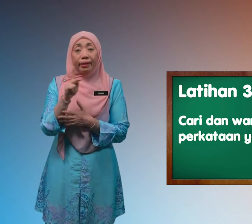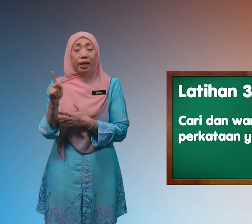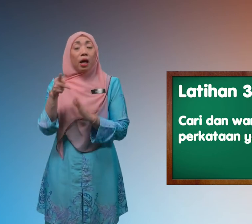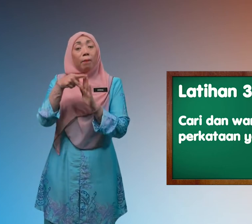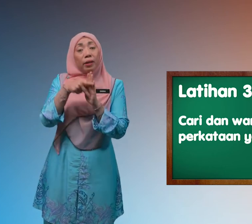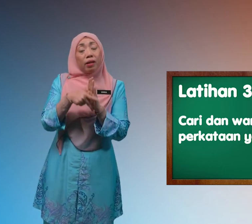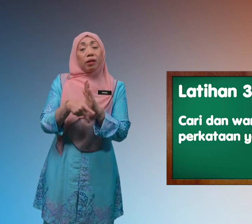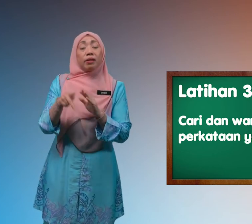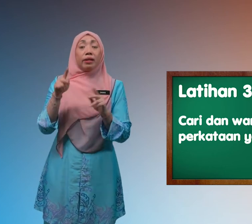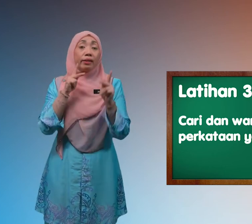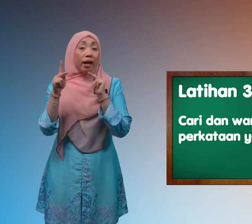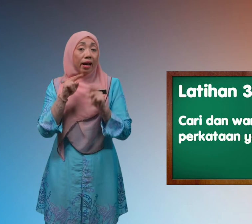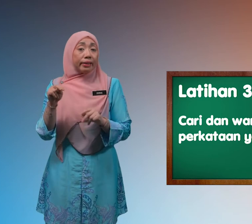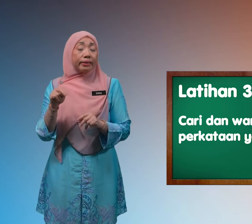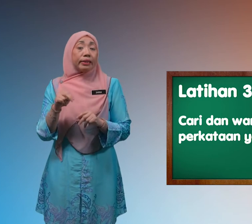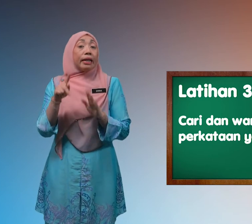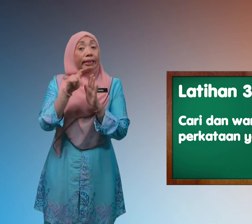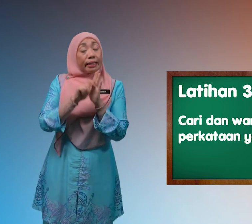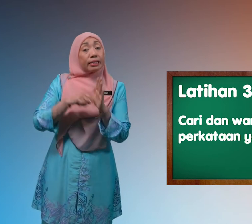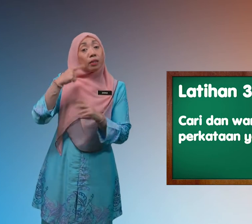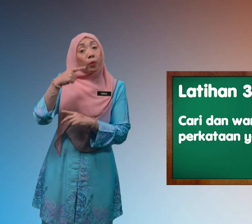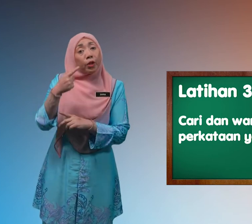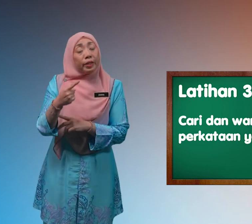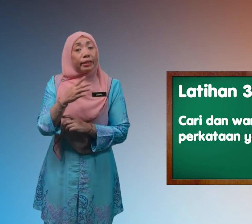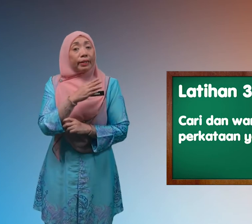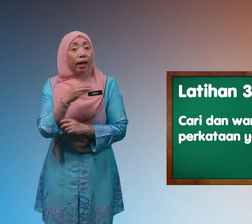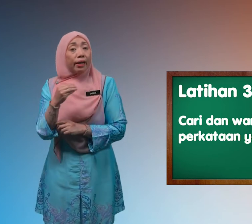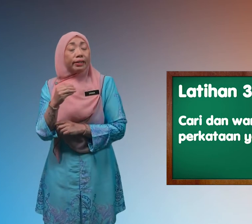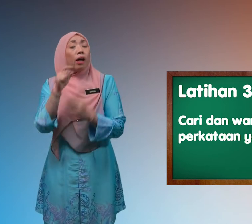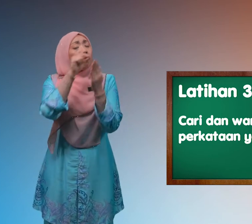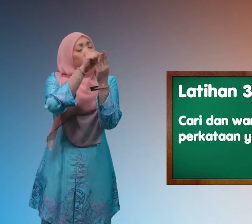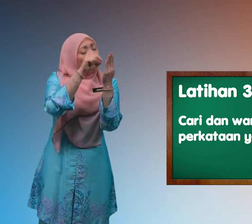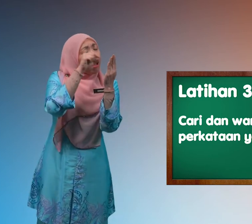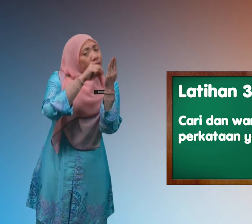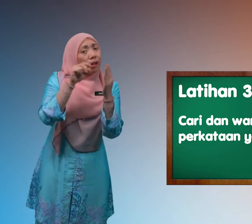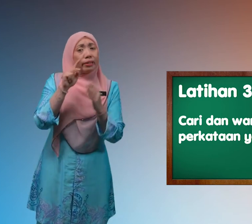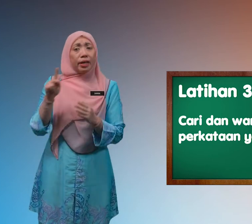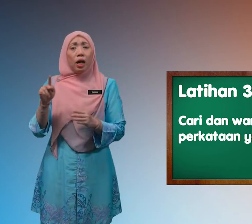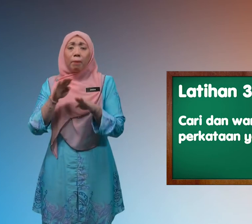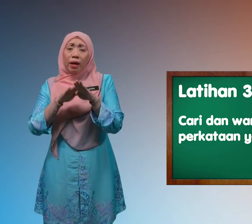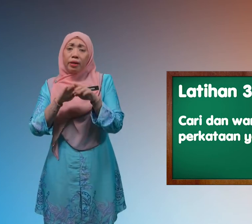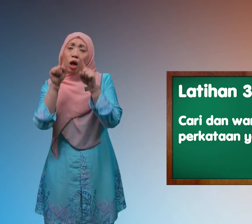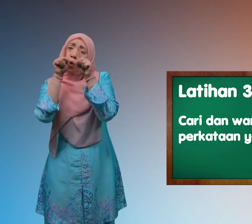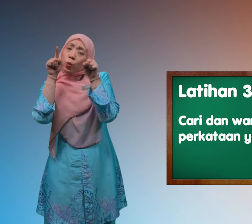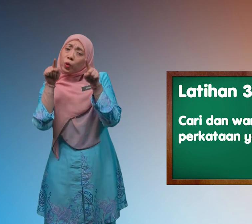Warnakan perkataan tersebut dan tandakan pada